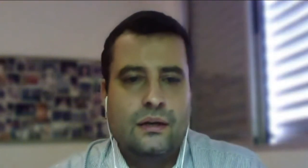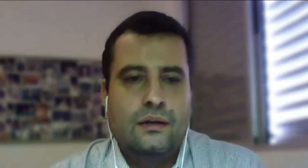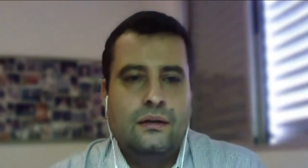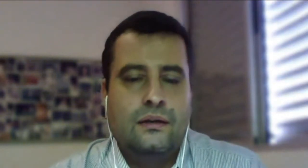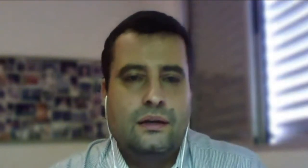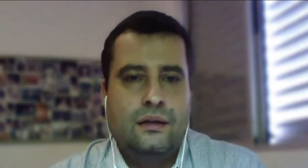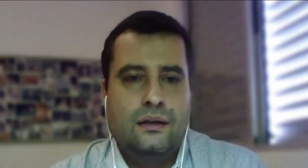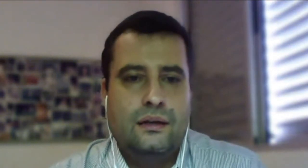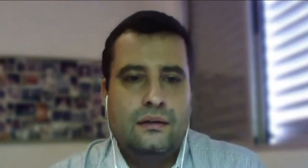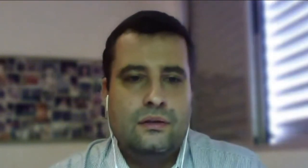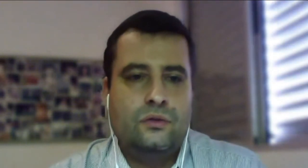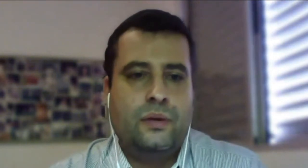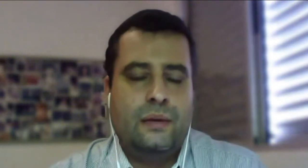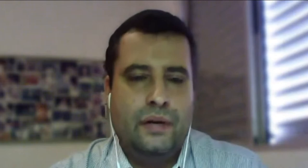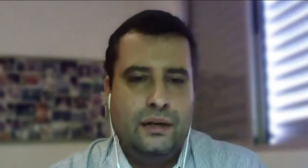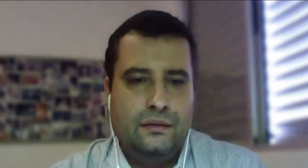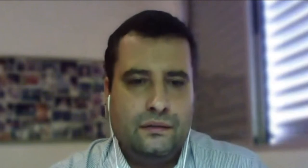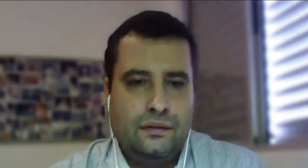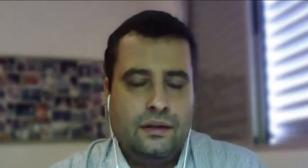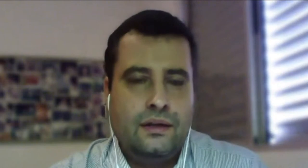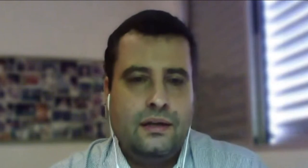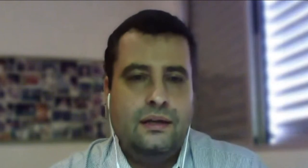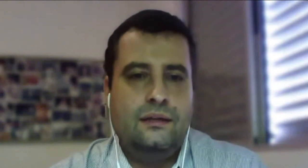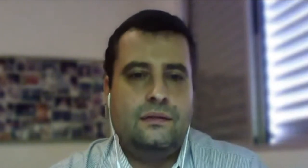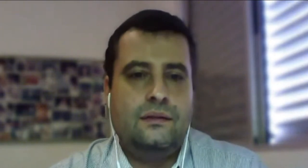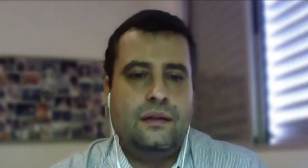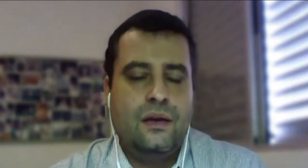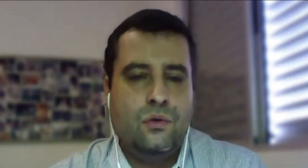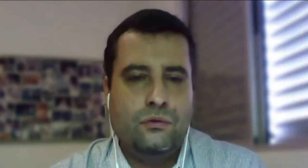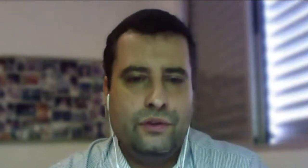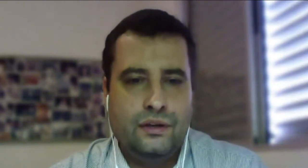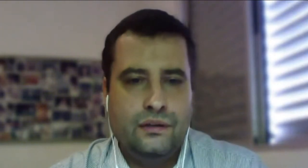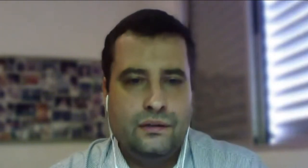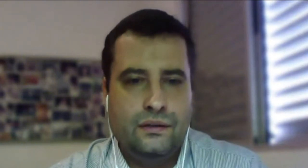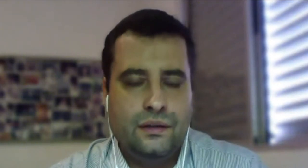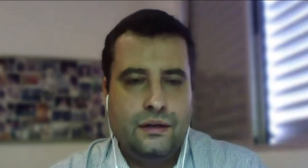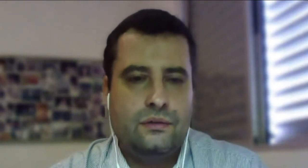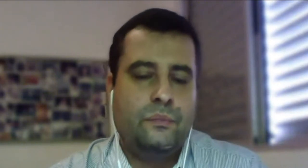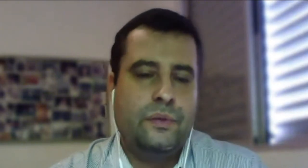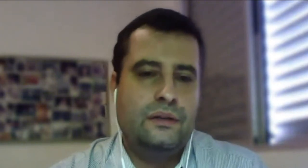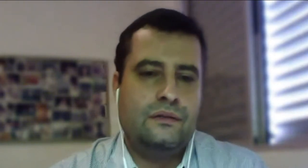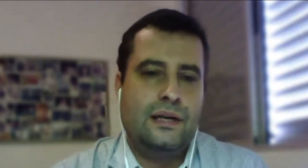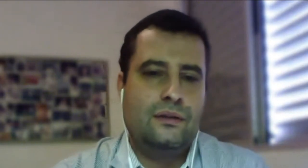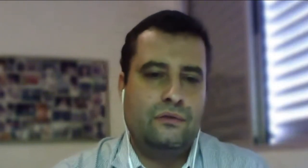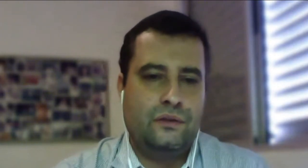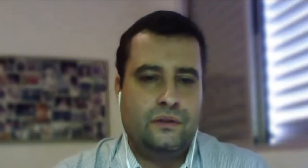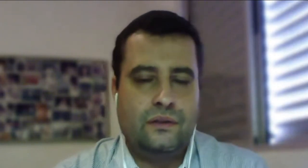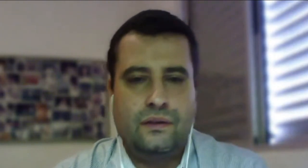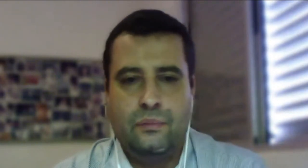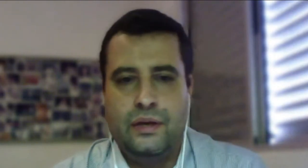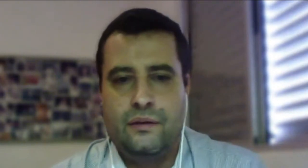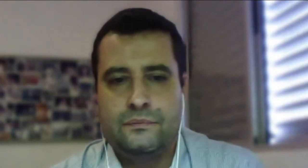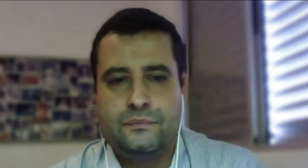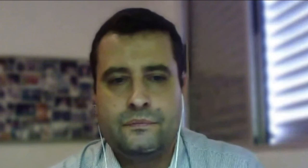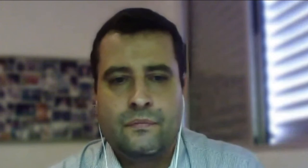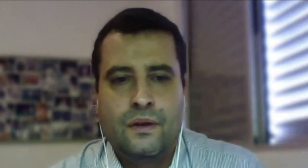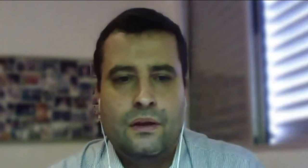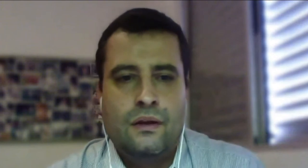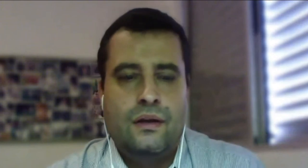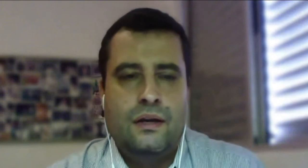também. Então, dá os parabéns a eles. Tenham confiança, tá, no aprendizado que vocês